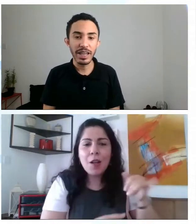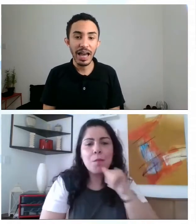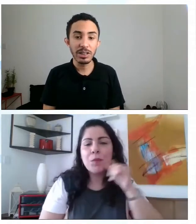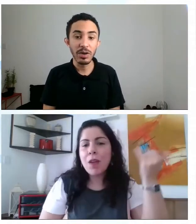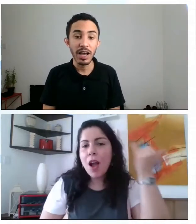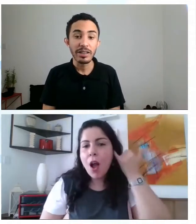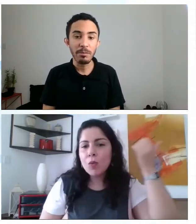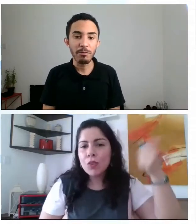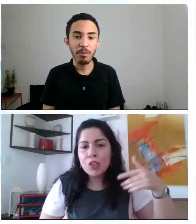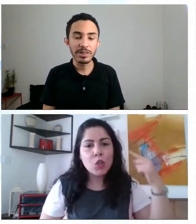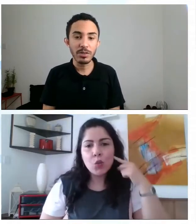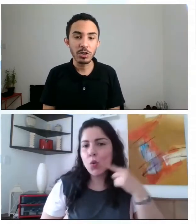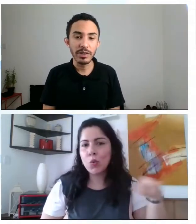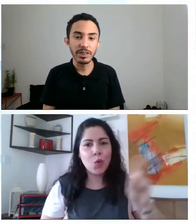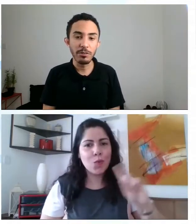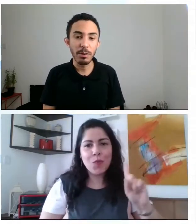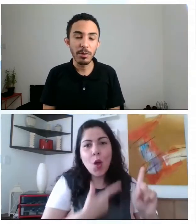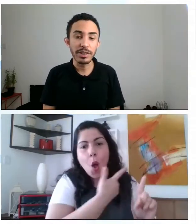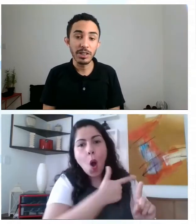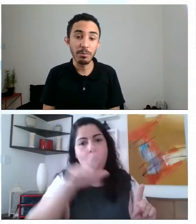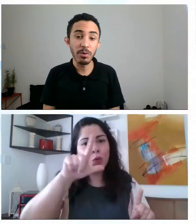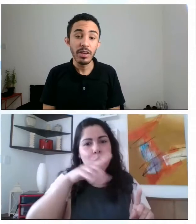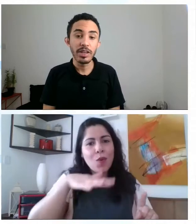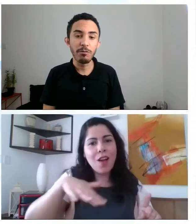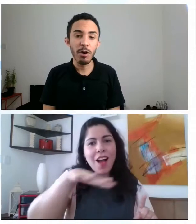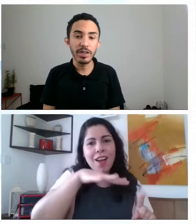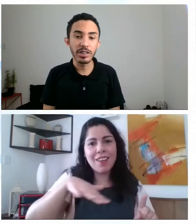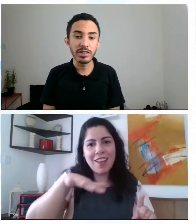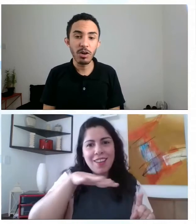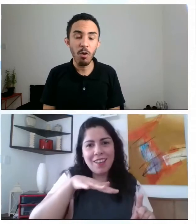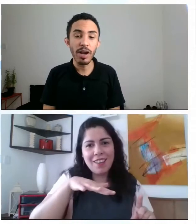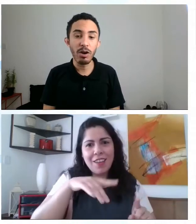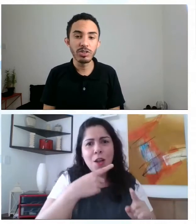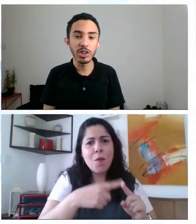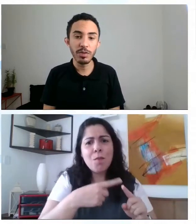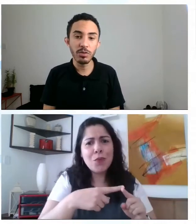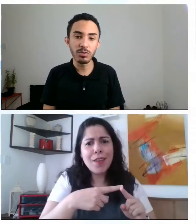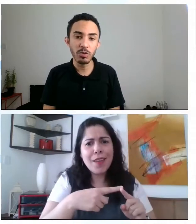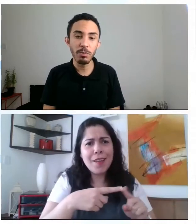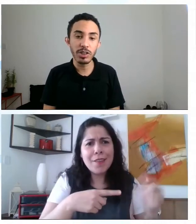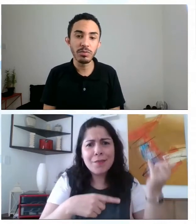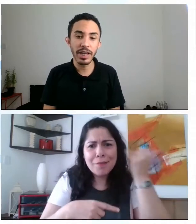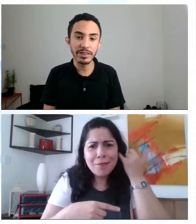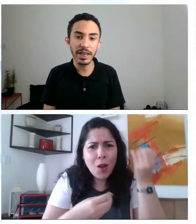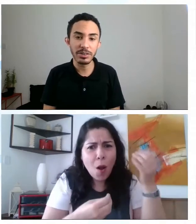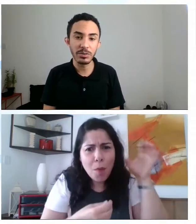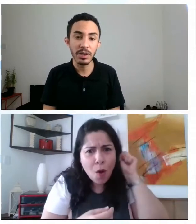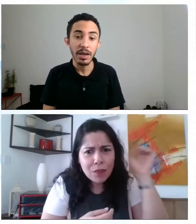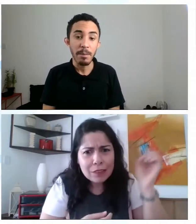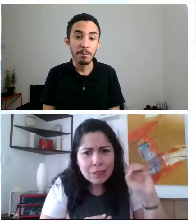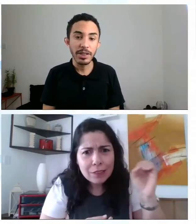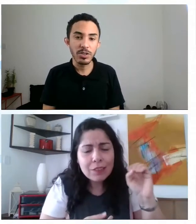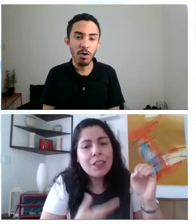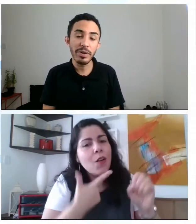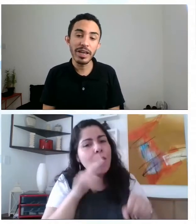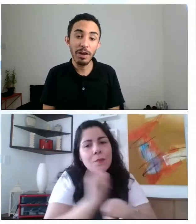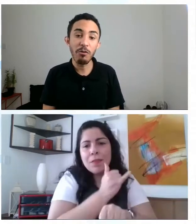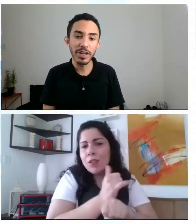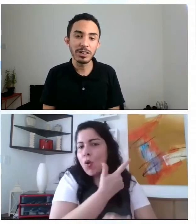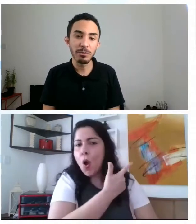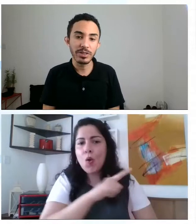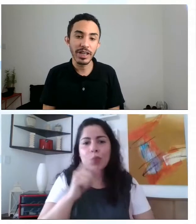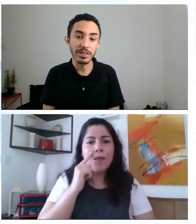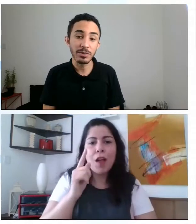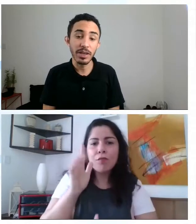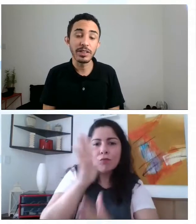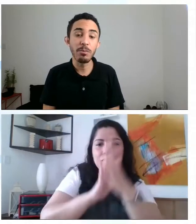que o bacharelado tem uma formação específica, por exemplo, que envolve a questão oral auditiva que o surdo pode não ter acesso. Mas como que ele vai